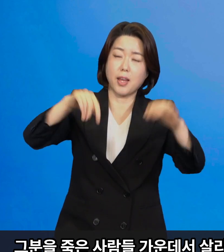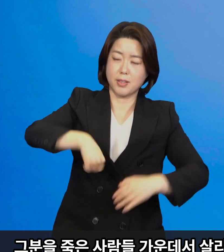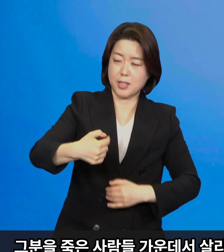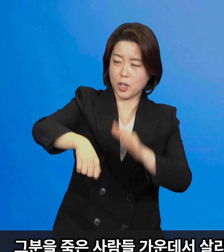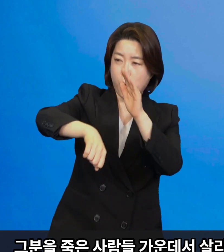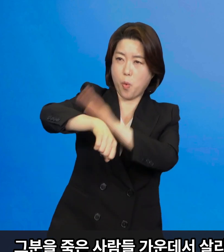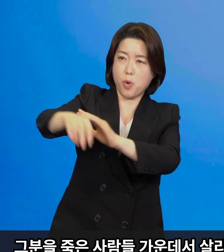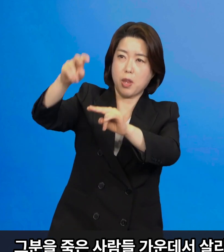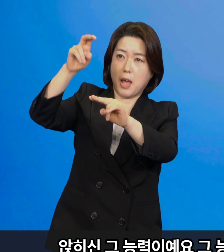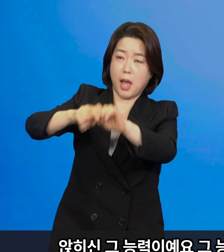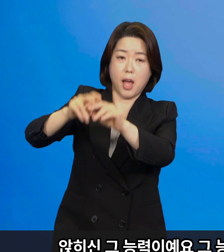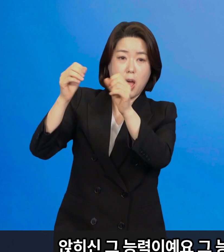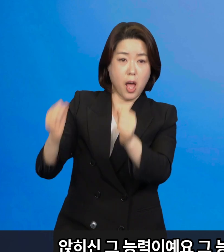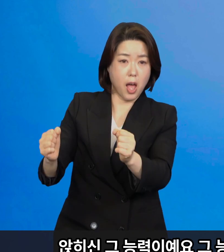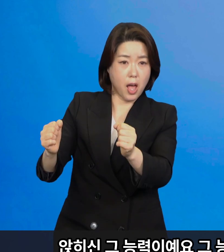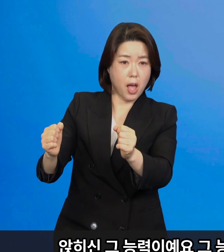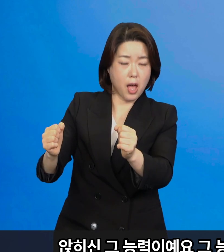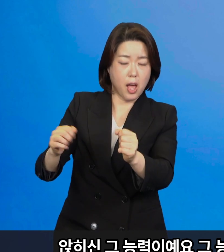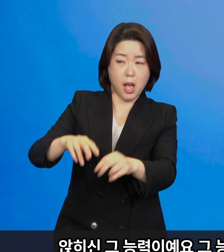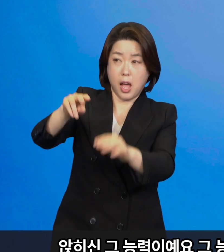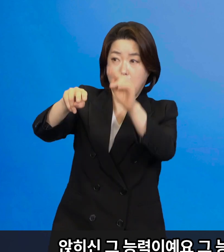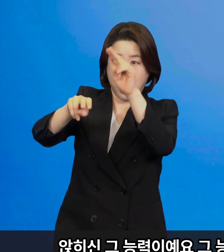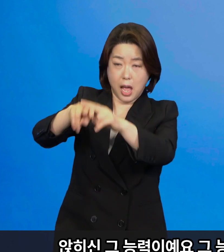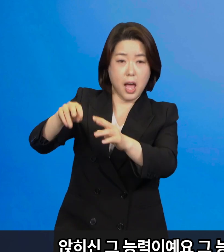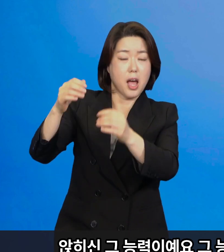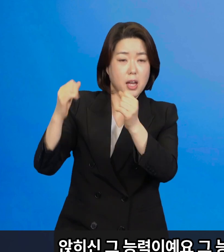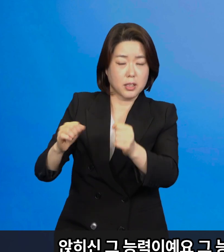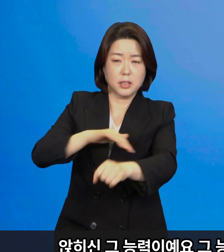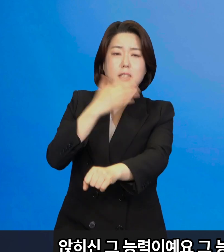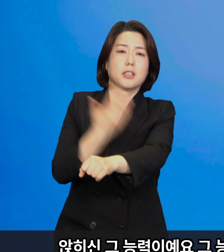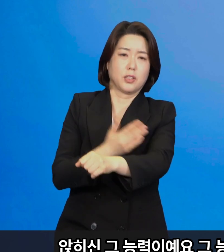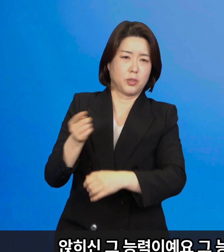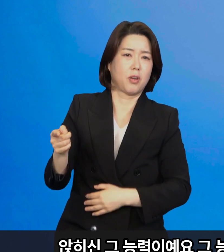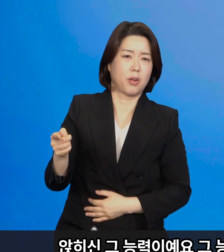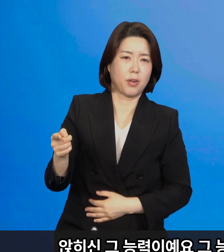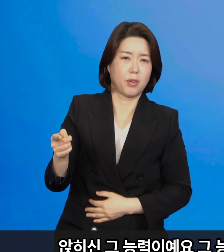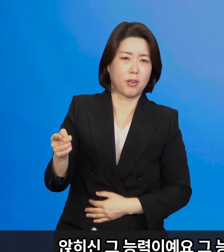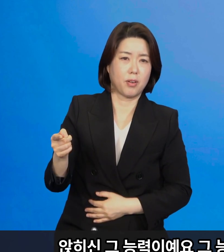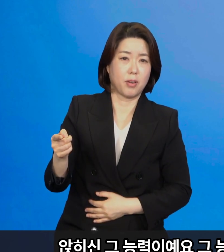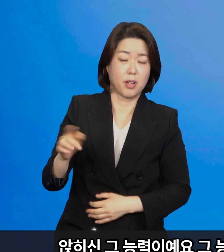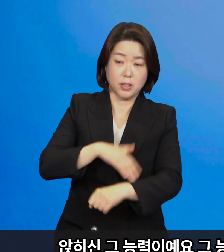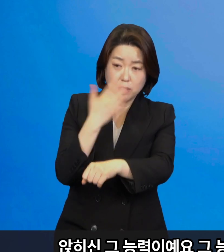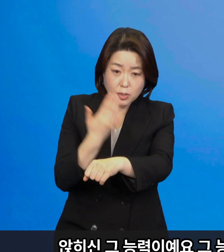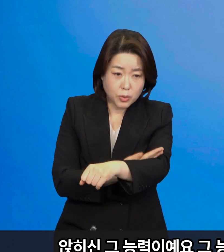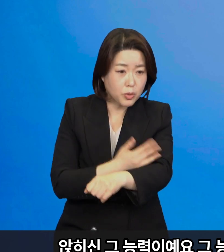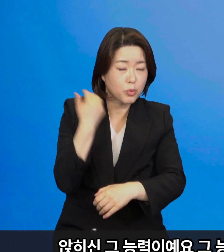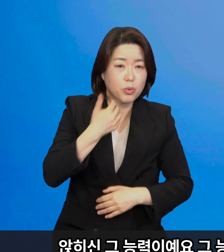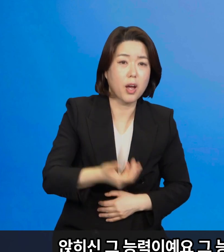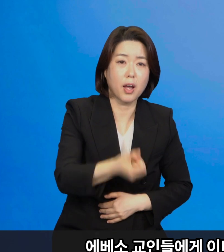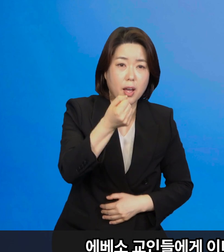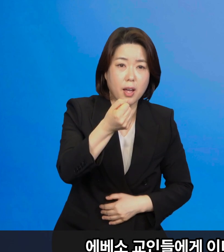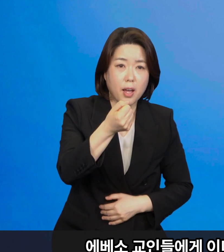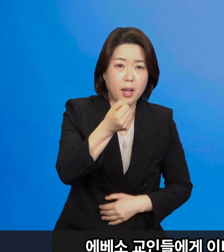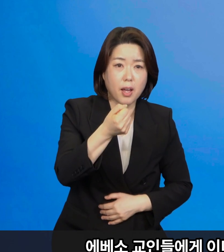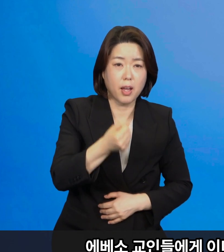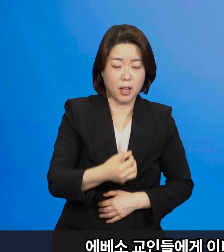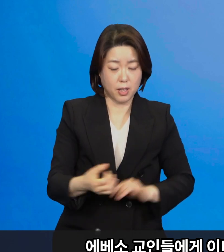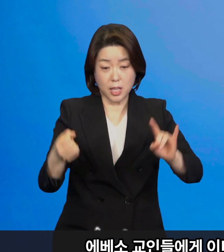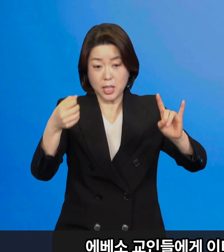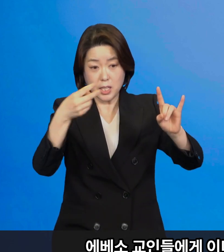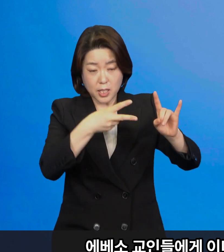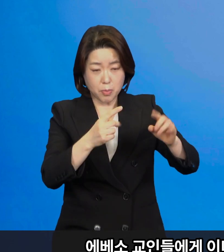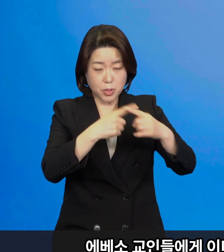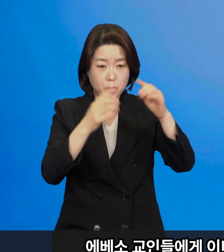오른편에 앉히신 그 능력이에요. 그 능력이 지금 누구에게 있다고요? 에베소 교인들에게